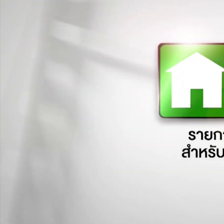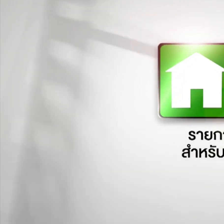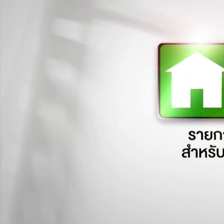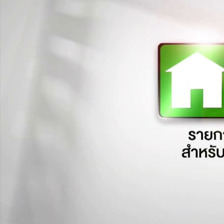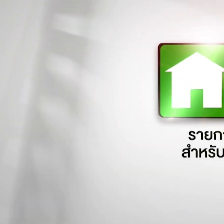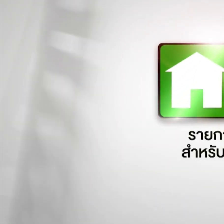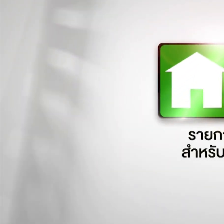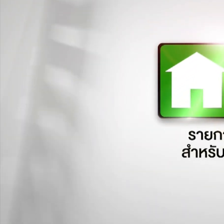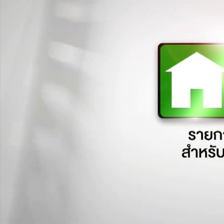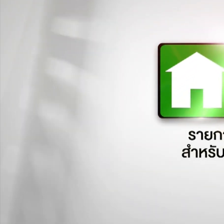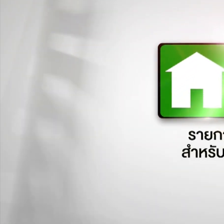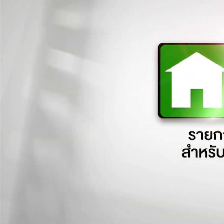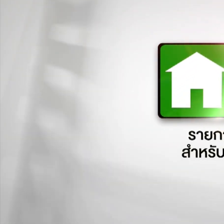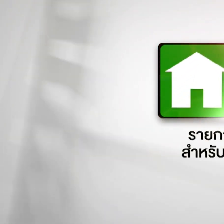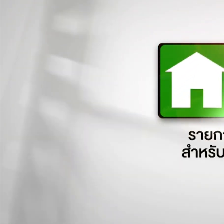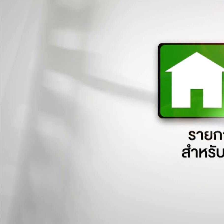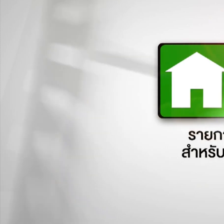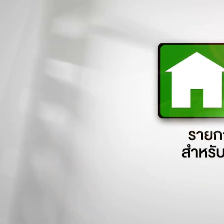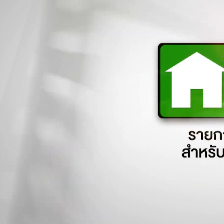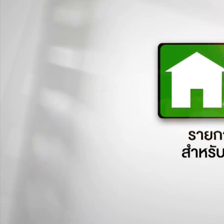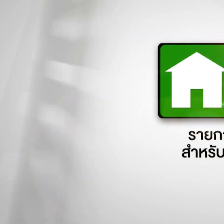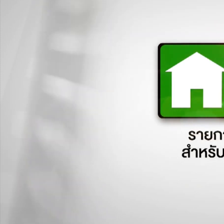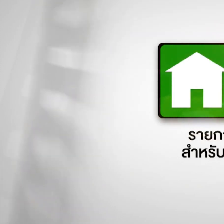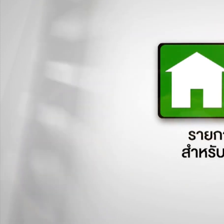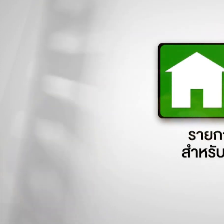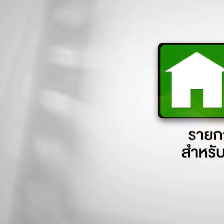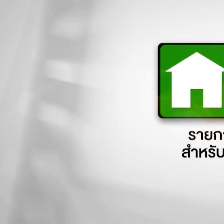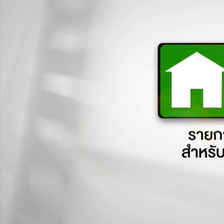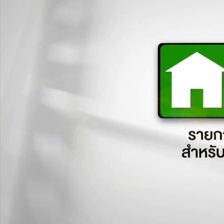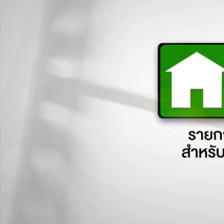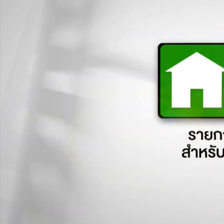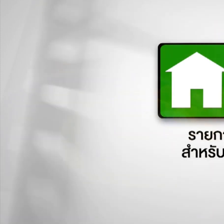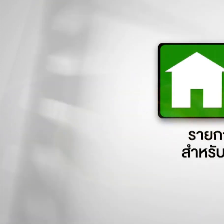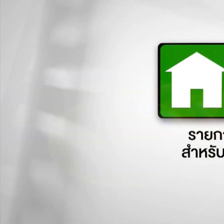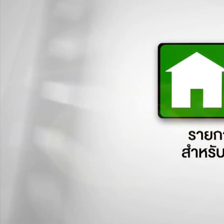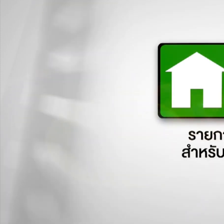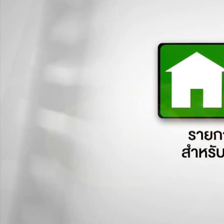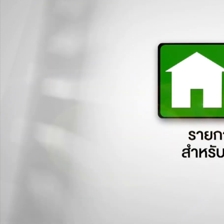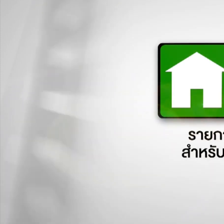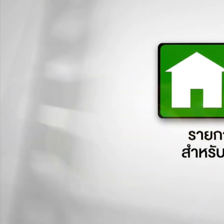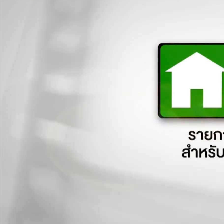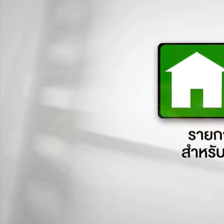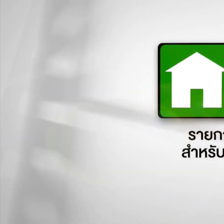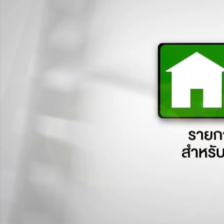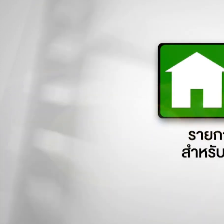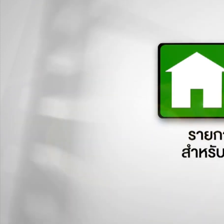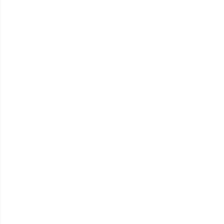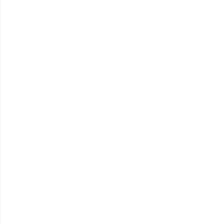รายการนิทานอาเซียนเป็นรายการทั่วไปสามารถรับชมได้ทุกวัยเลย